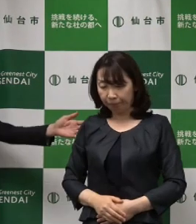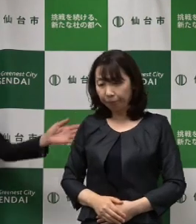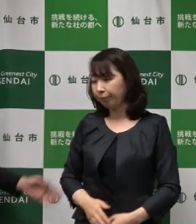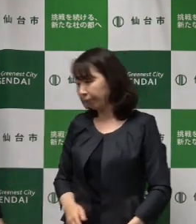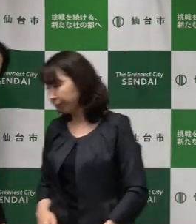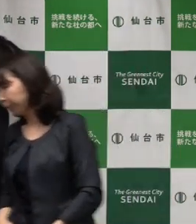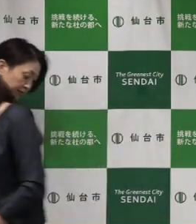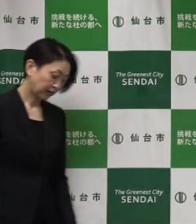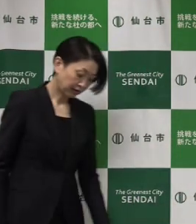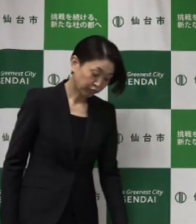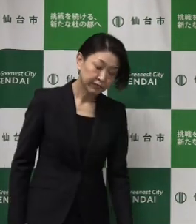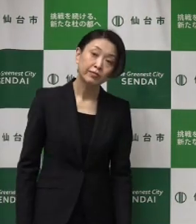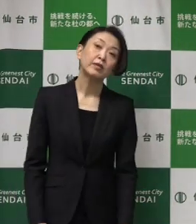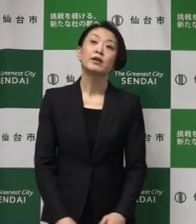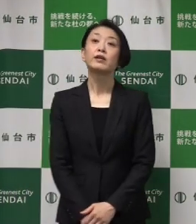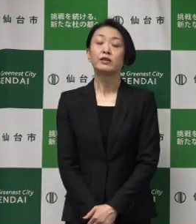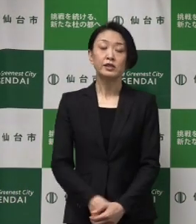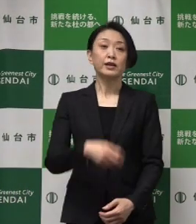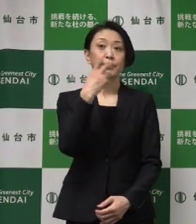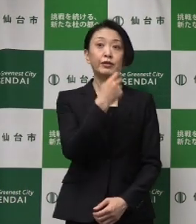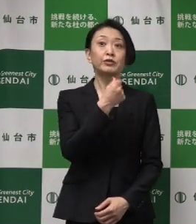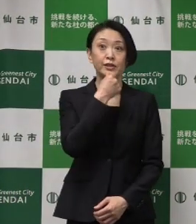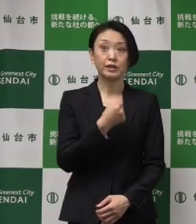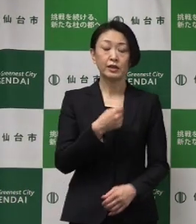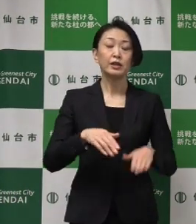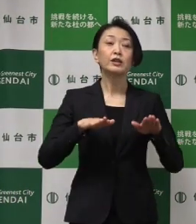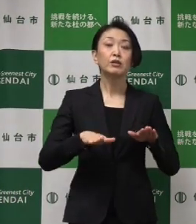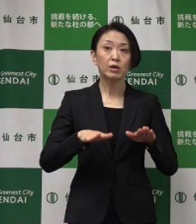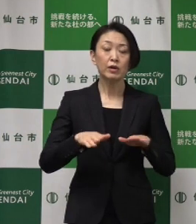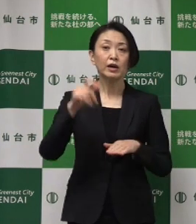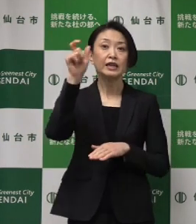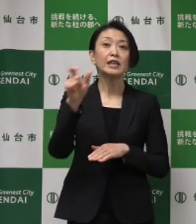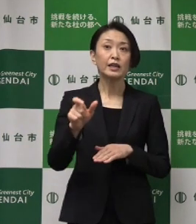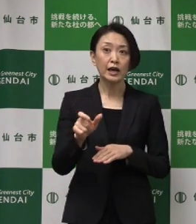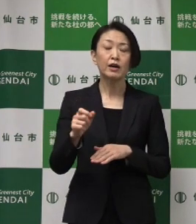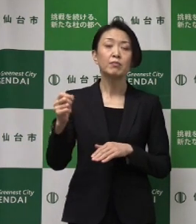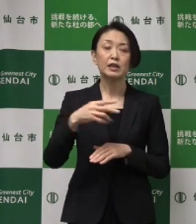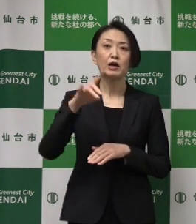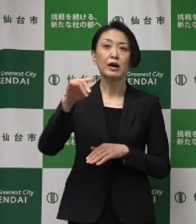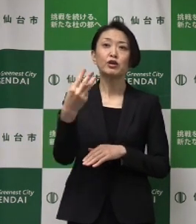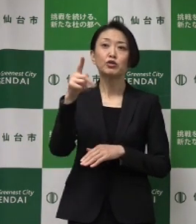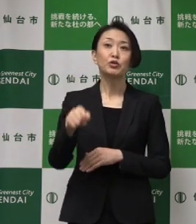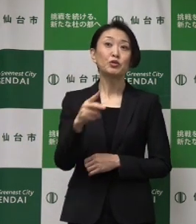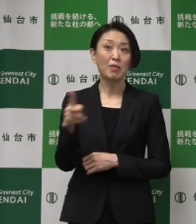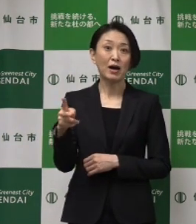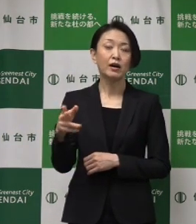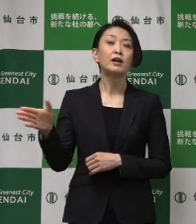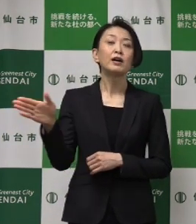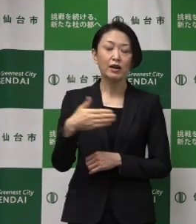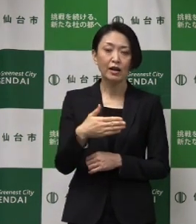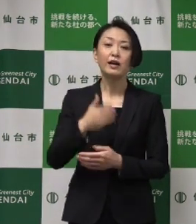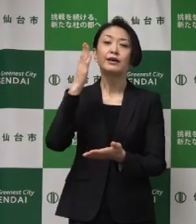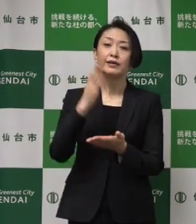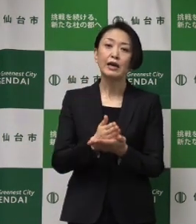確認ですけれども、そうすると現時点でイタリア、キューバから事前合宿は取りやめにするというような情報、あるいは連絡っていうのは特に入っ